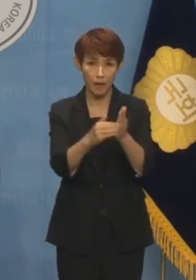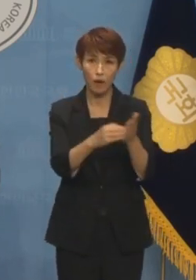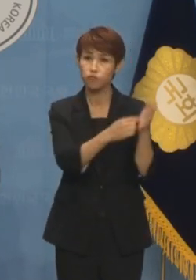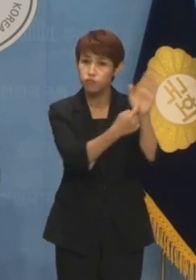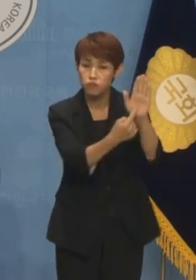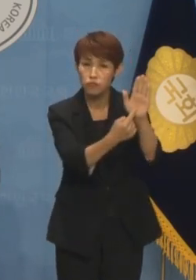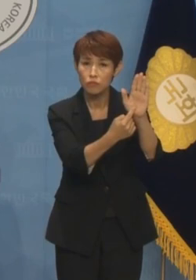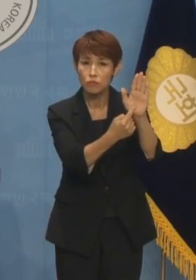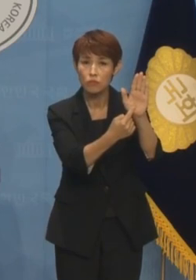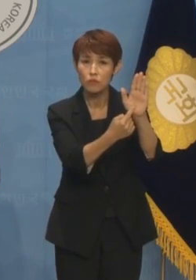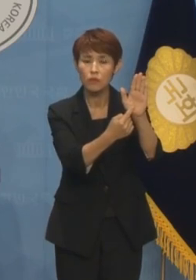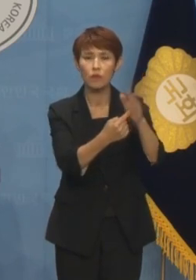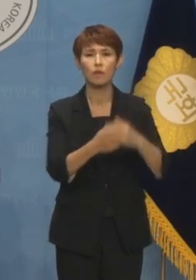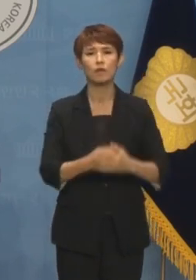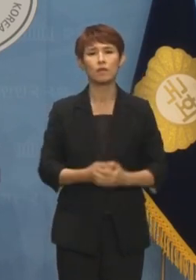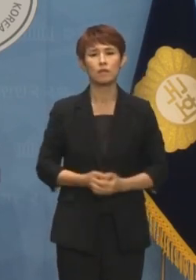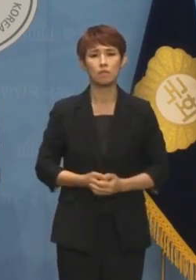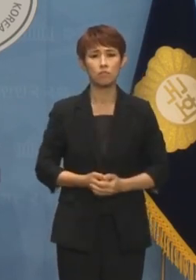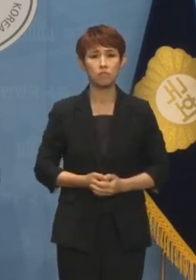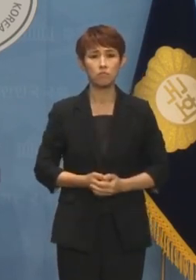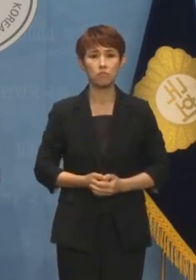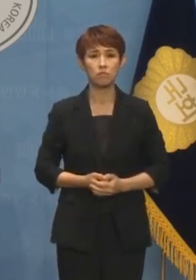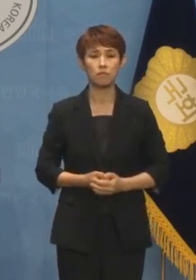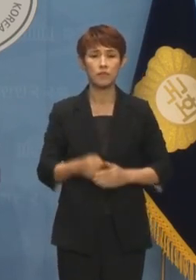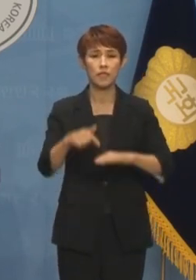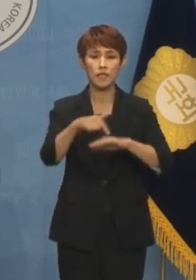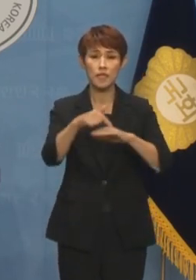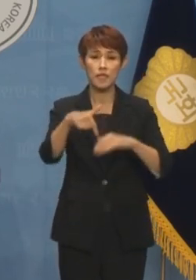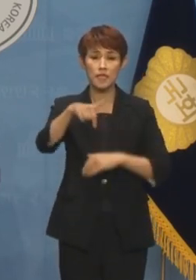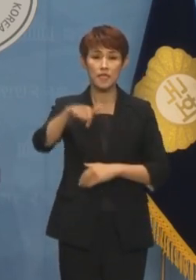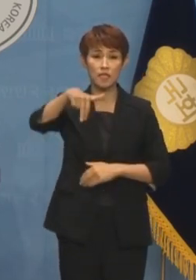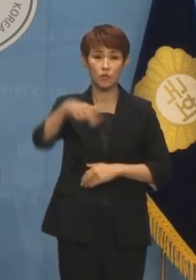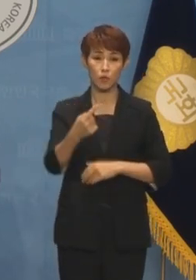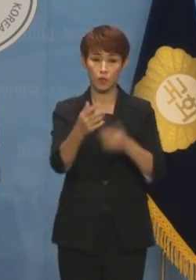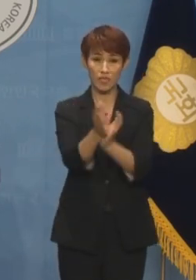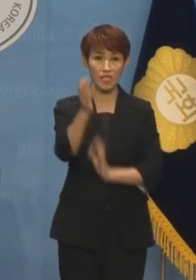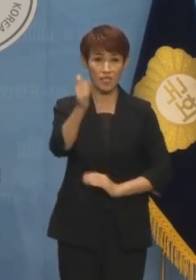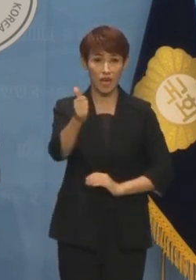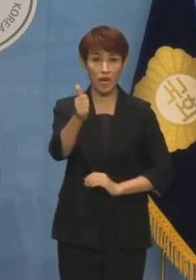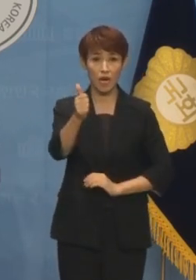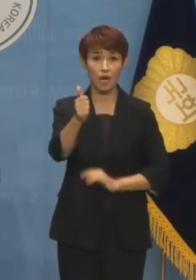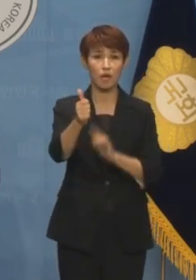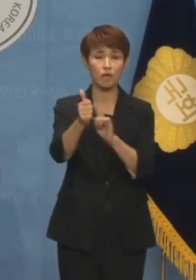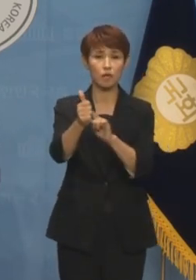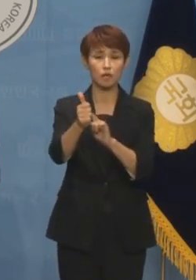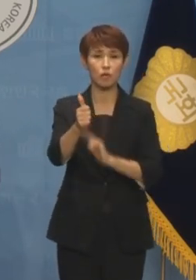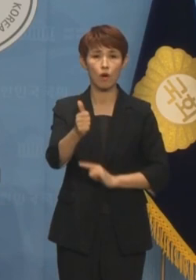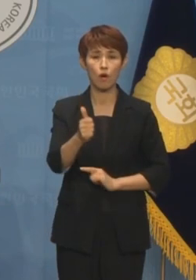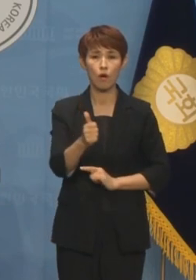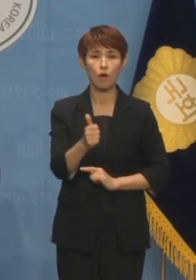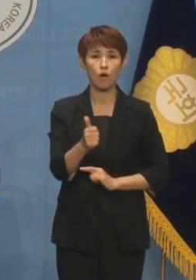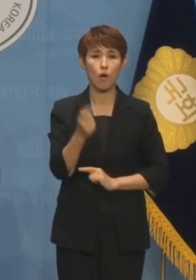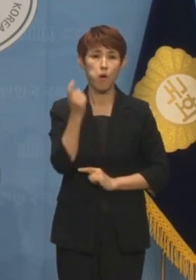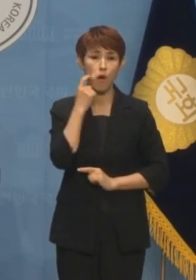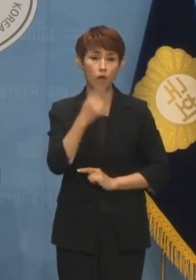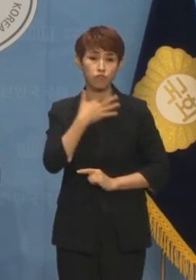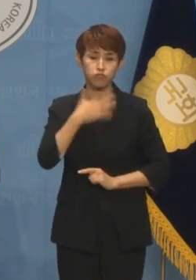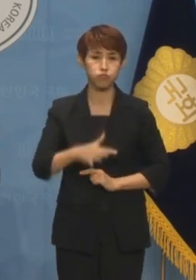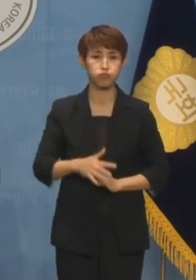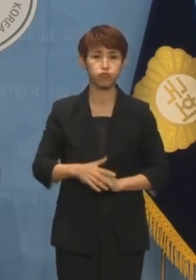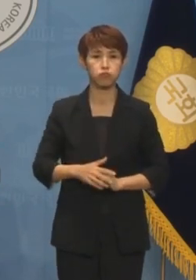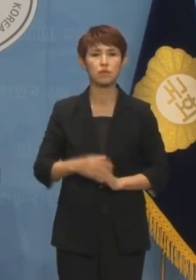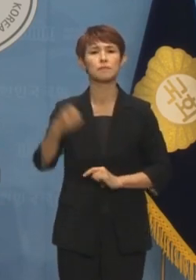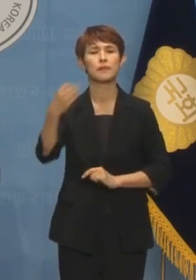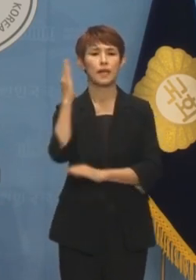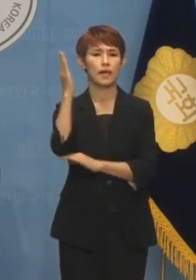있습니다. 그러나 당사자인 기조실장은 현재까지도 위정한 적이 없다며 사실을 부인하고